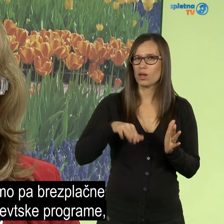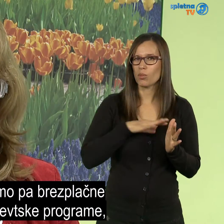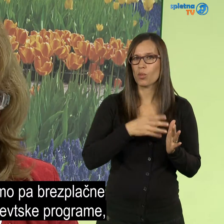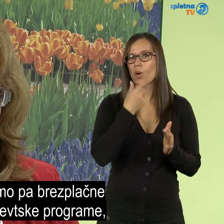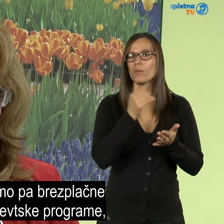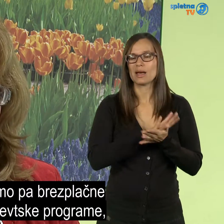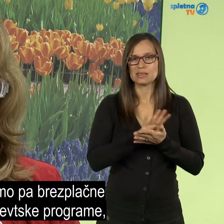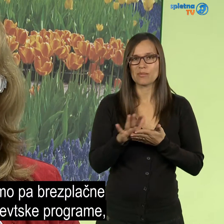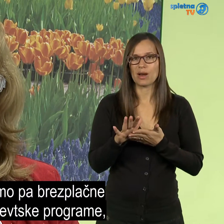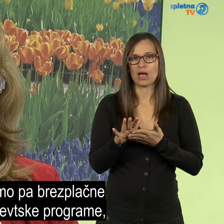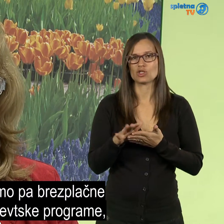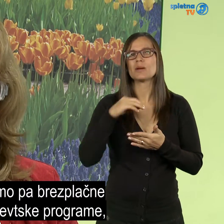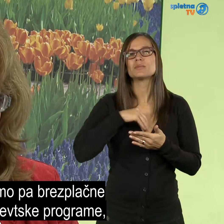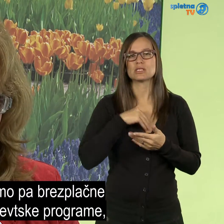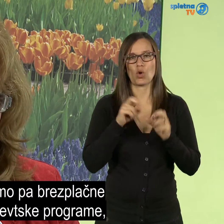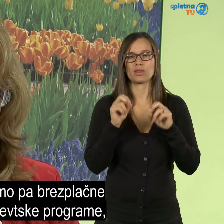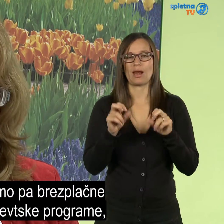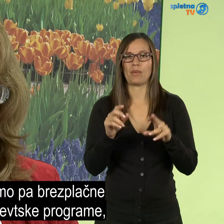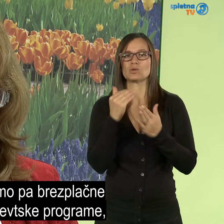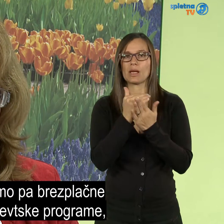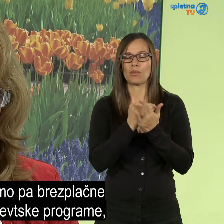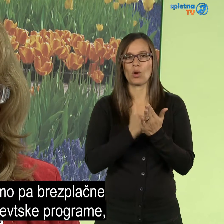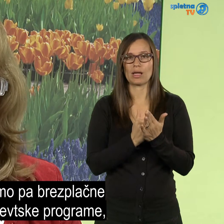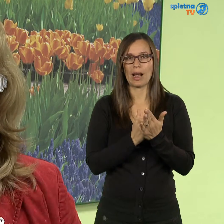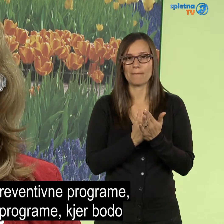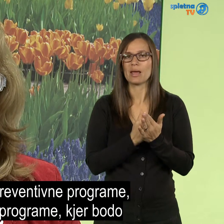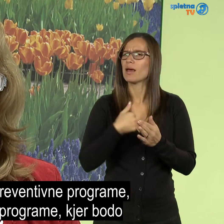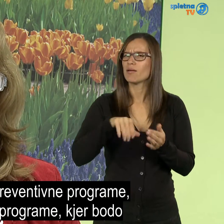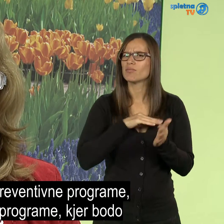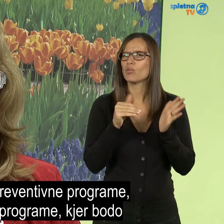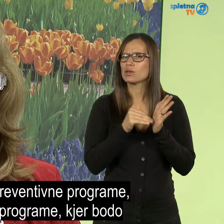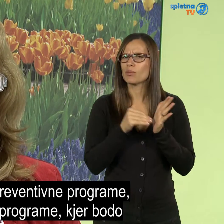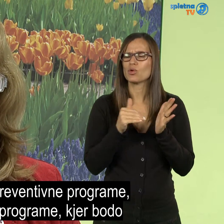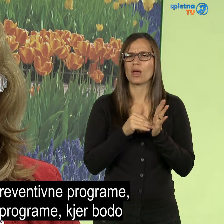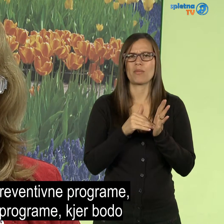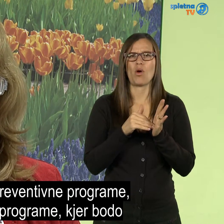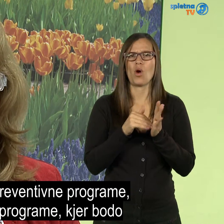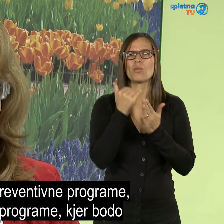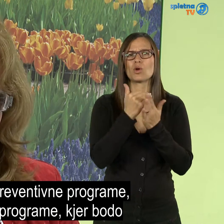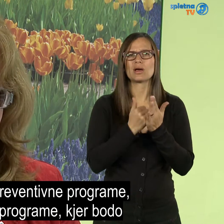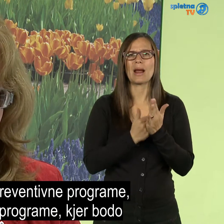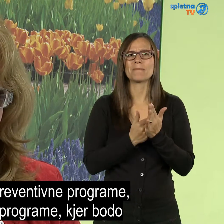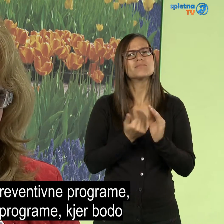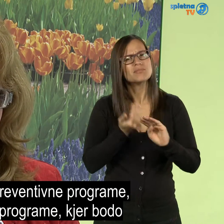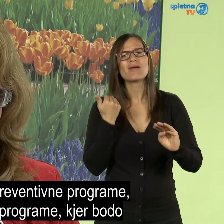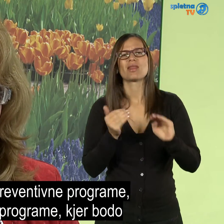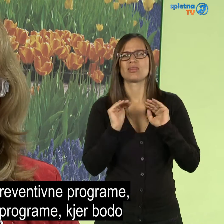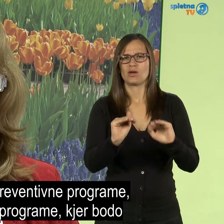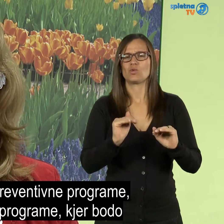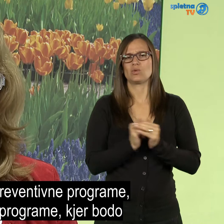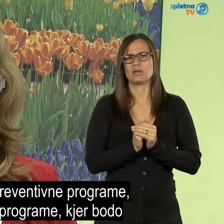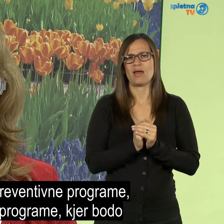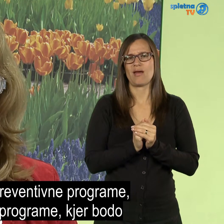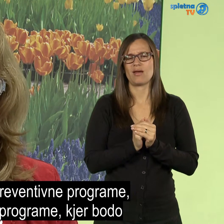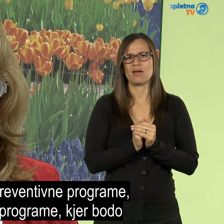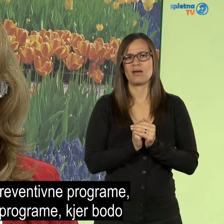Potrebujemo pa brezplačne psihoterapevtske programe, potrebujemo preventivne programe,